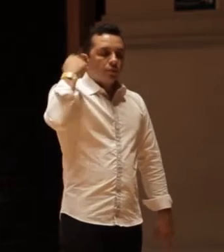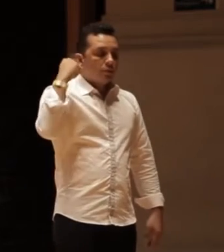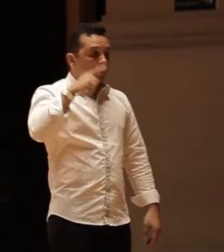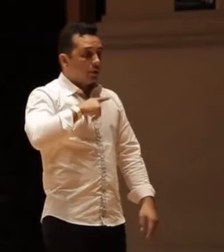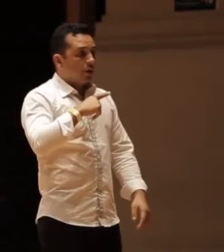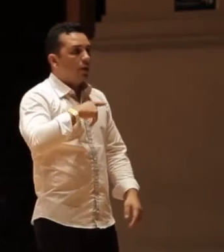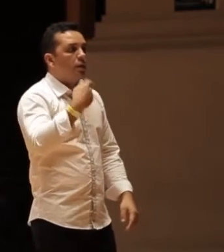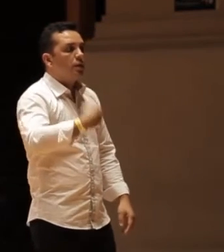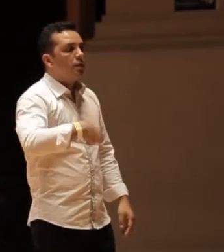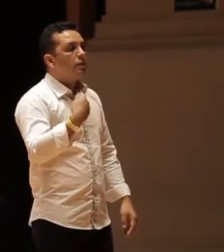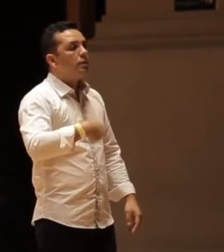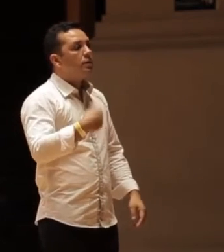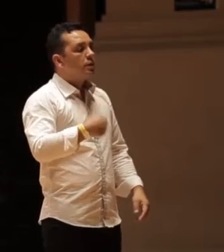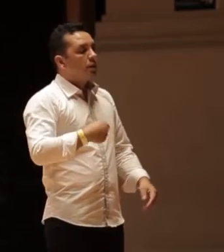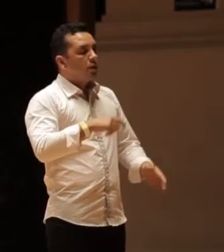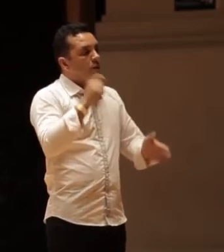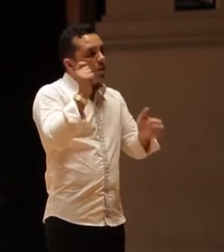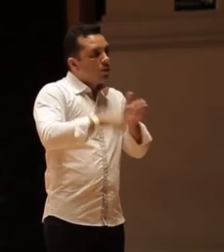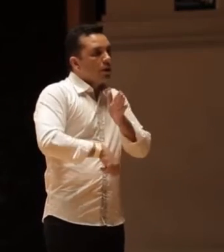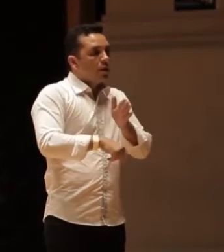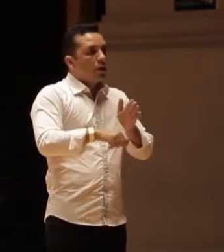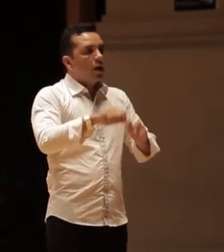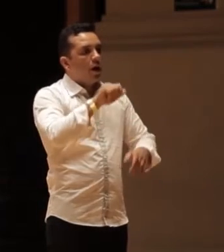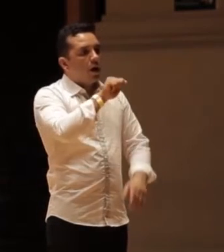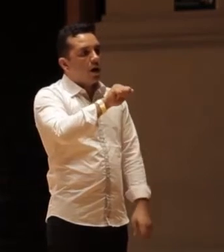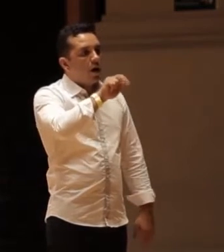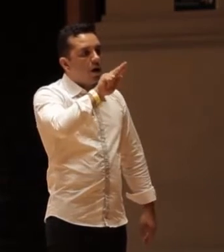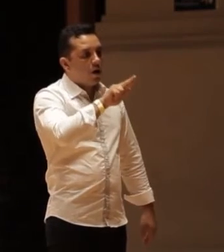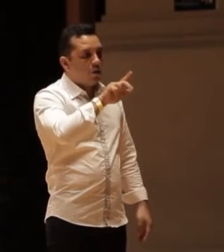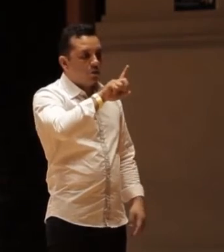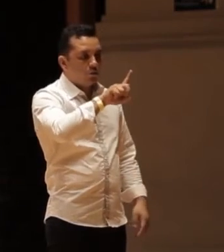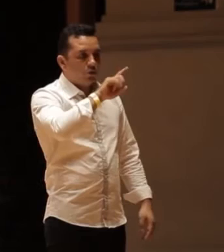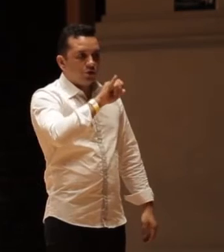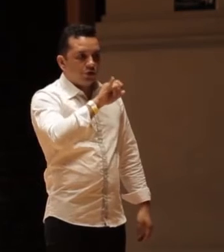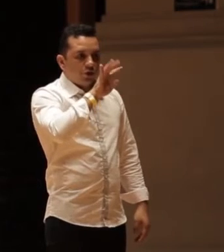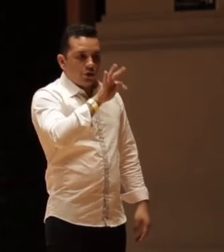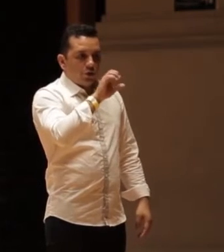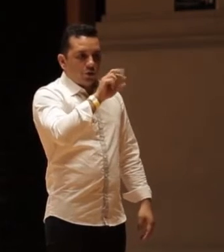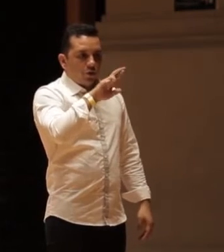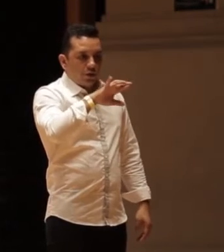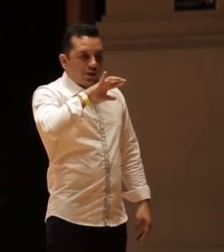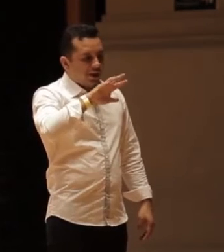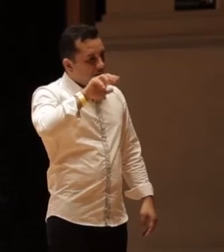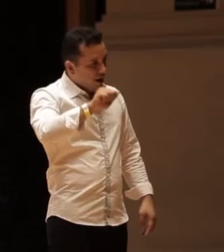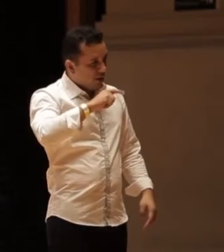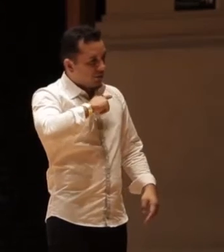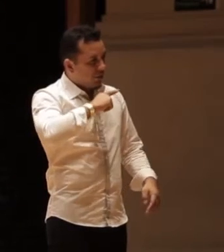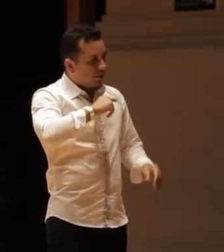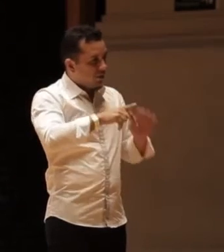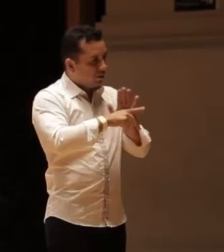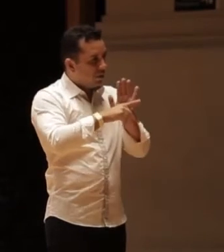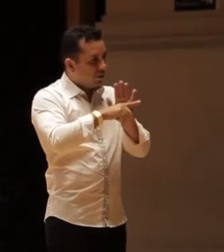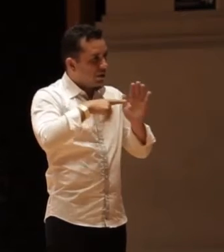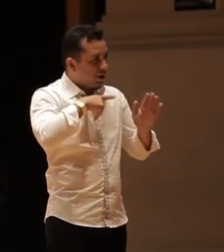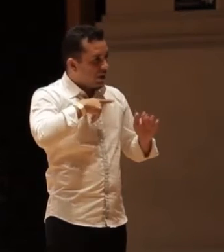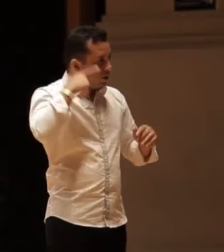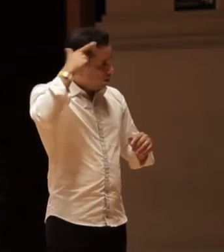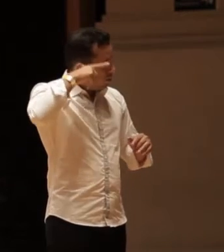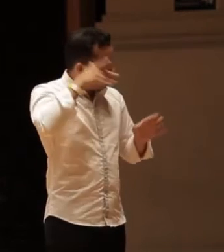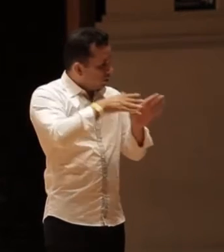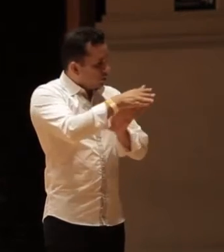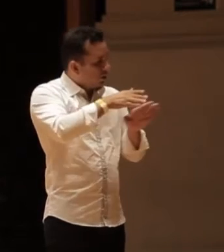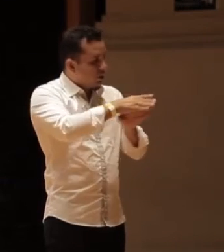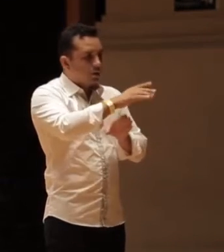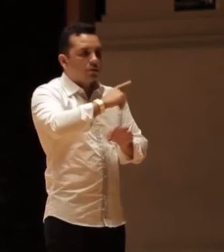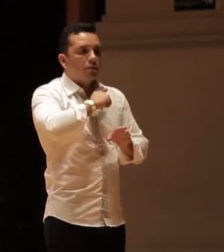necessidade de contratar uma consultoria de auditoria operacional de regularidade então é muito dessa lógica que eu que dê orientação candidatar